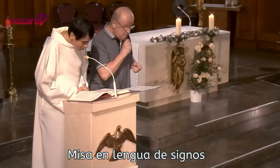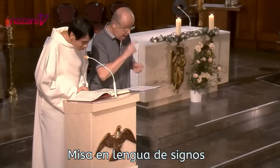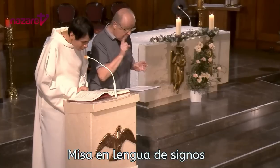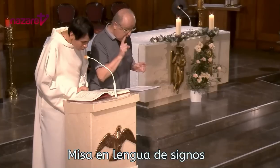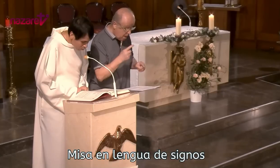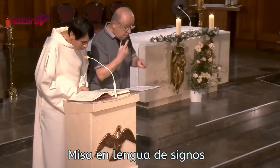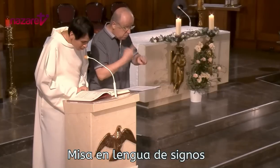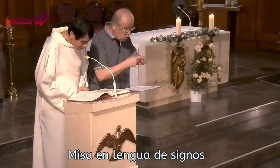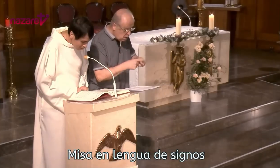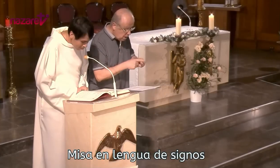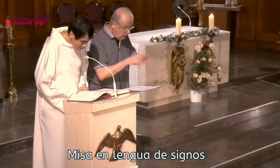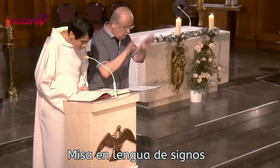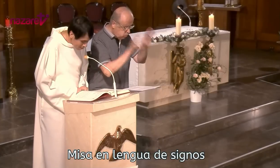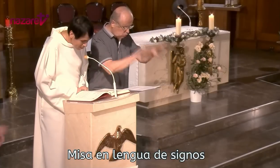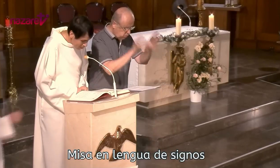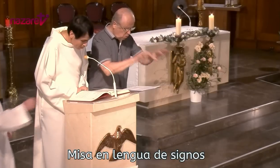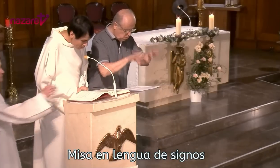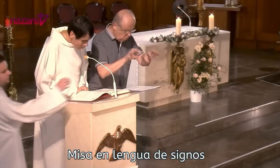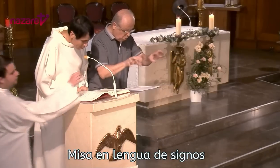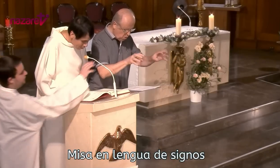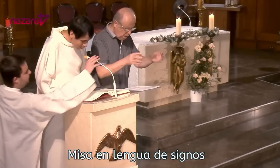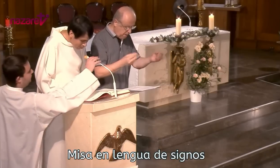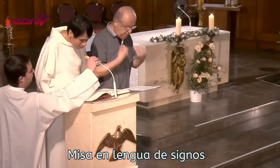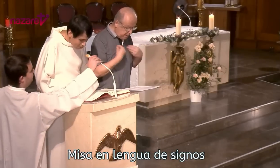a los humildes del país, diciendo: